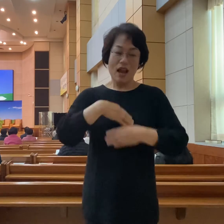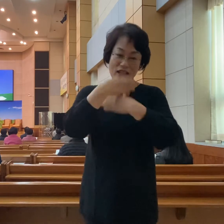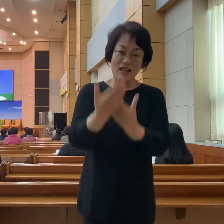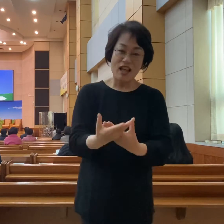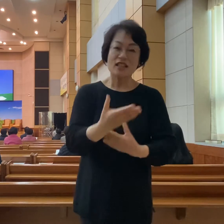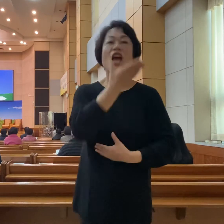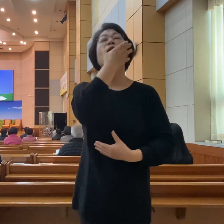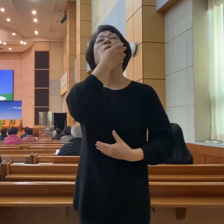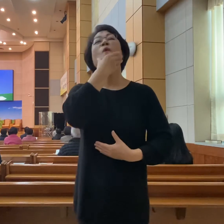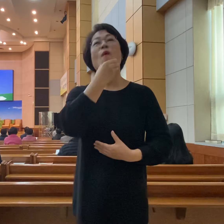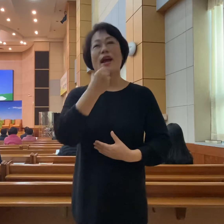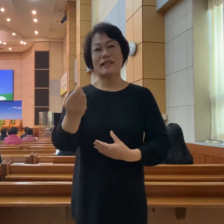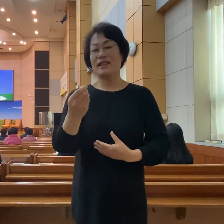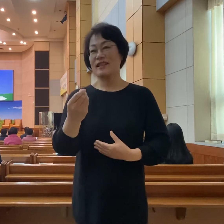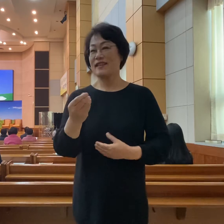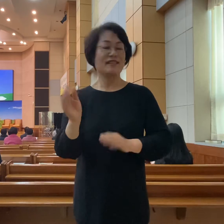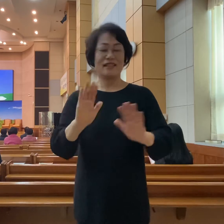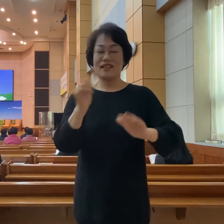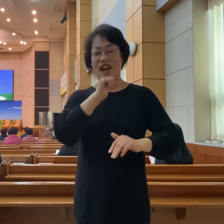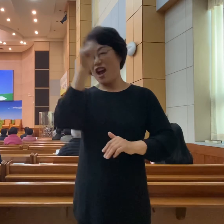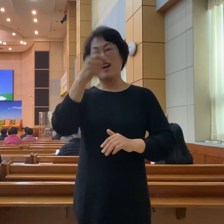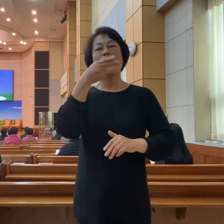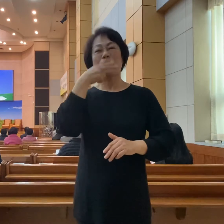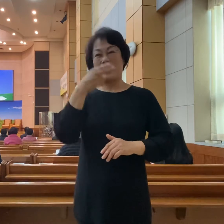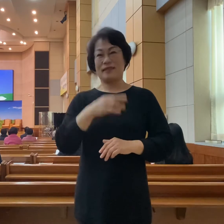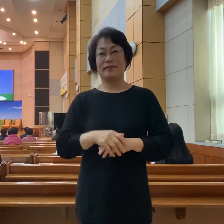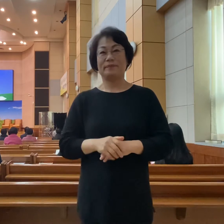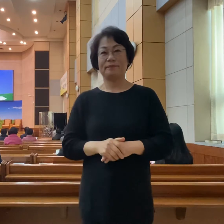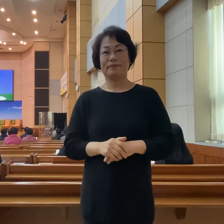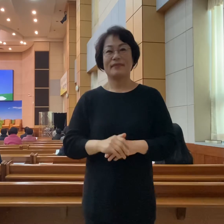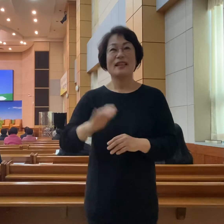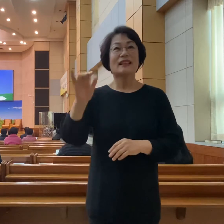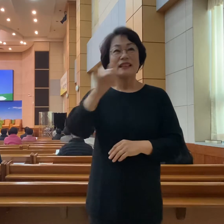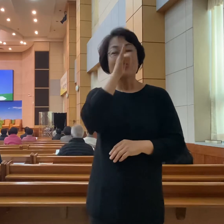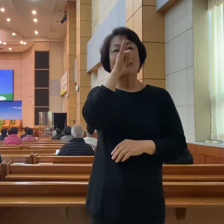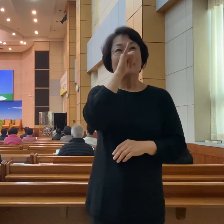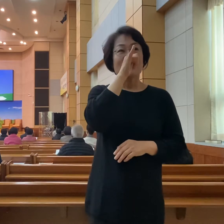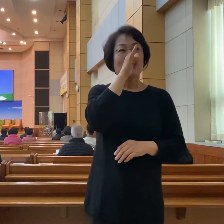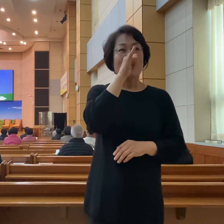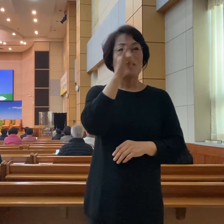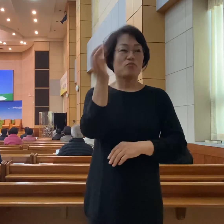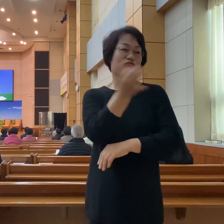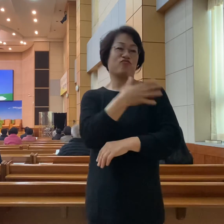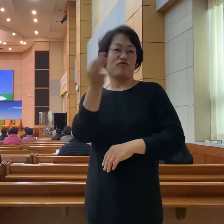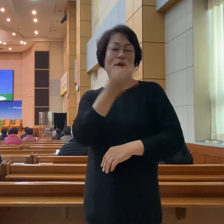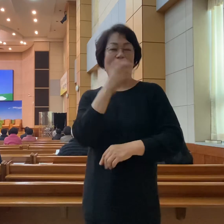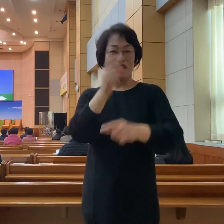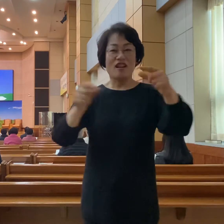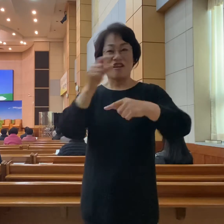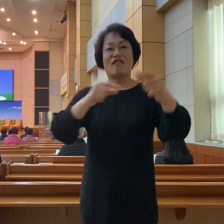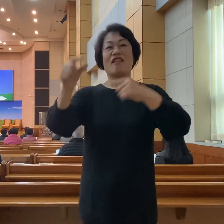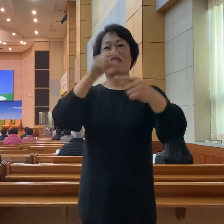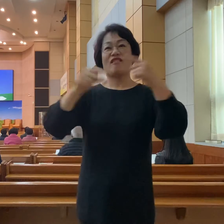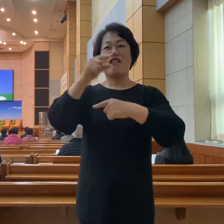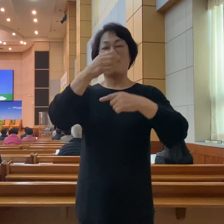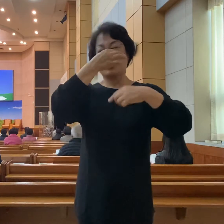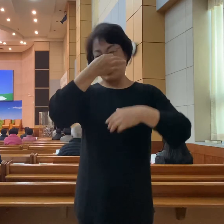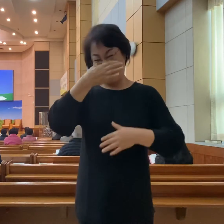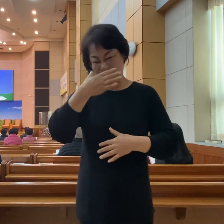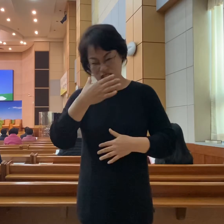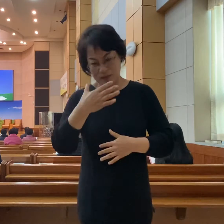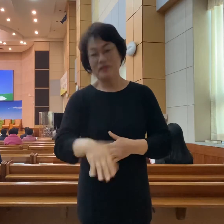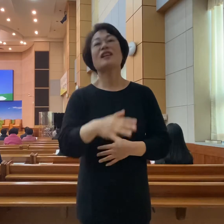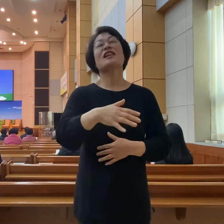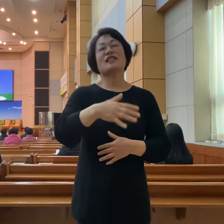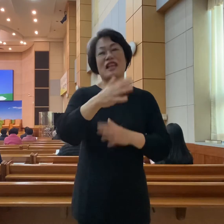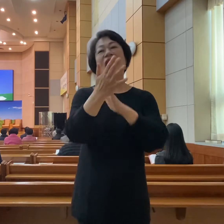행복하겠지. 결코 그런 일이 있으면 있을수록 더 이제 힘들어지는